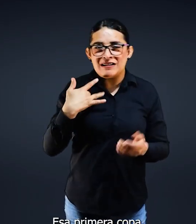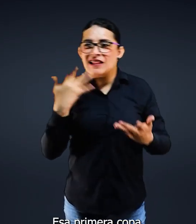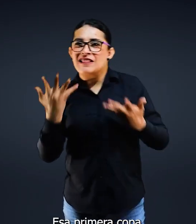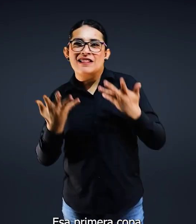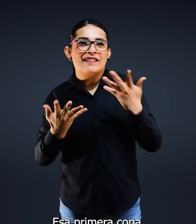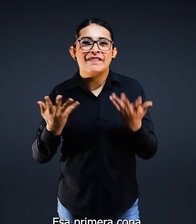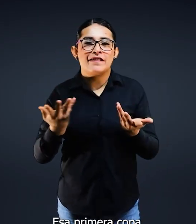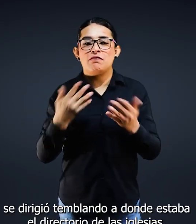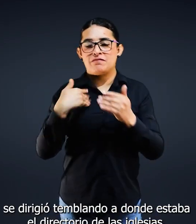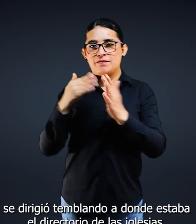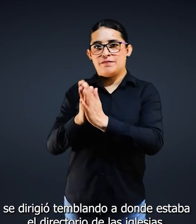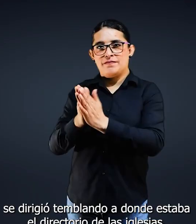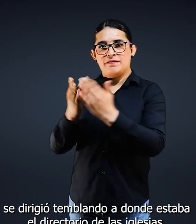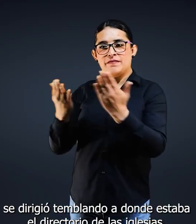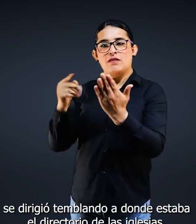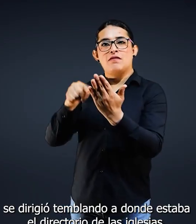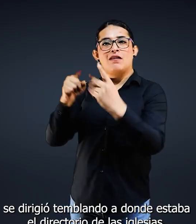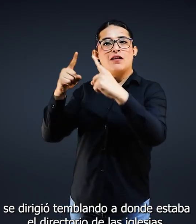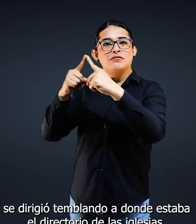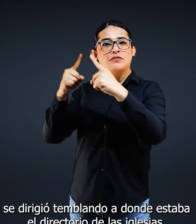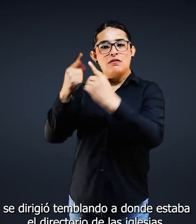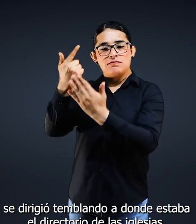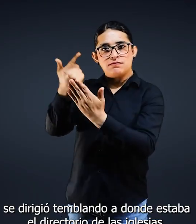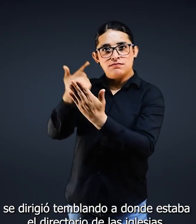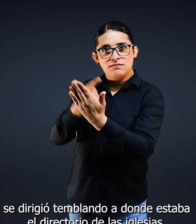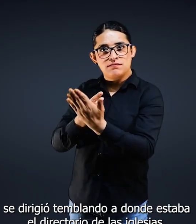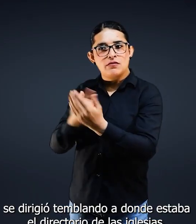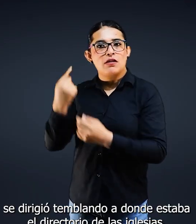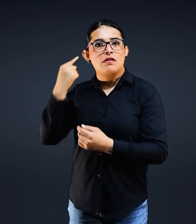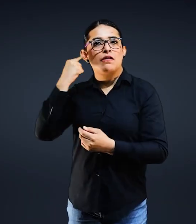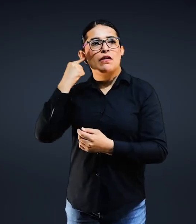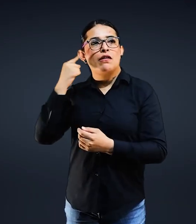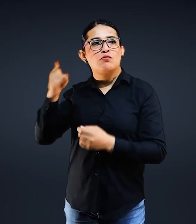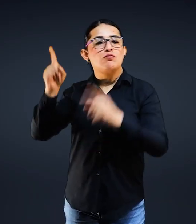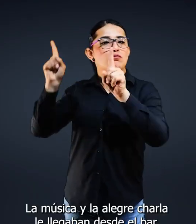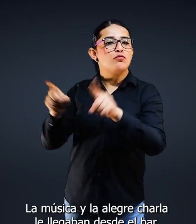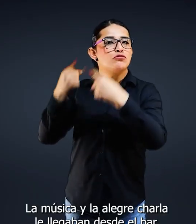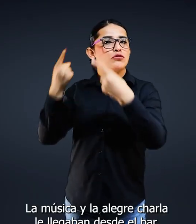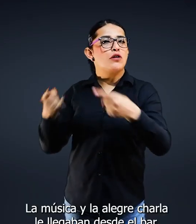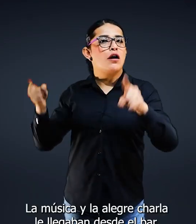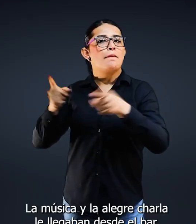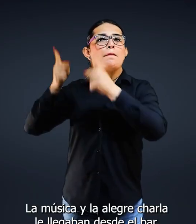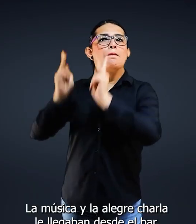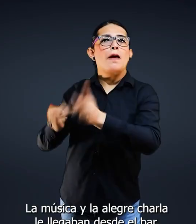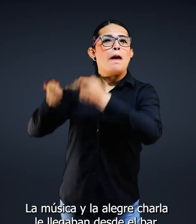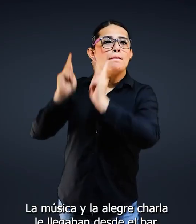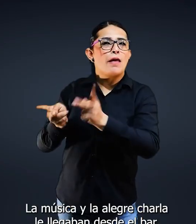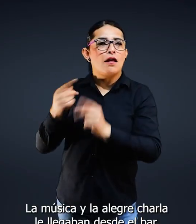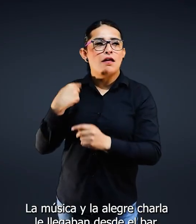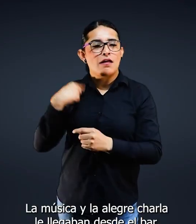copa. Se dirigió temblando a donde estaba el directorio de las iglesias. La música y la alegre charla le llegaban desde el